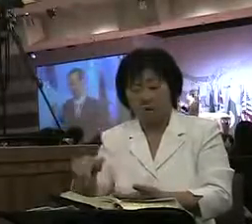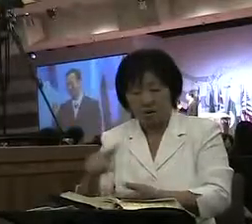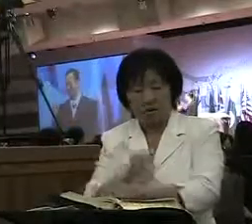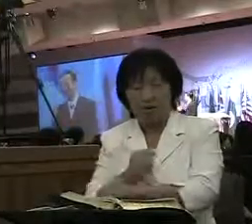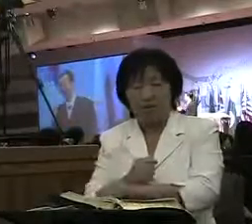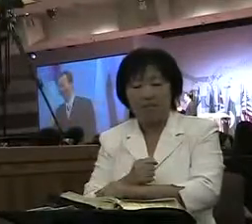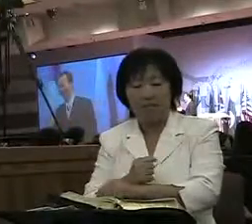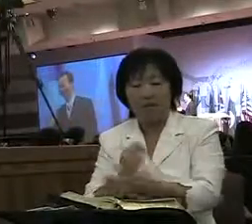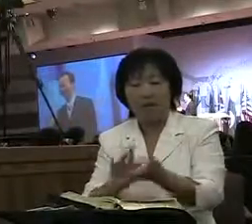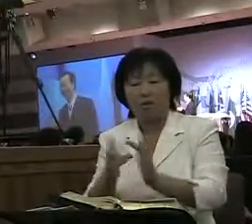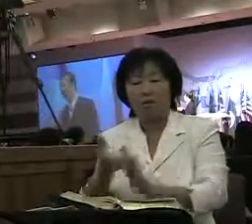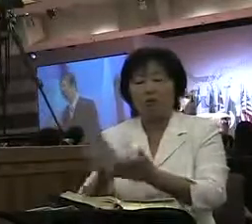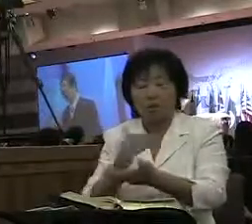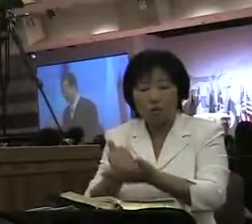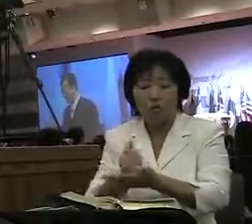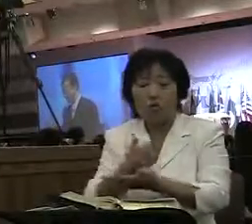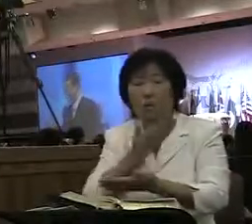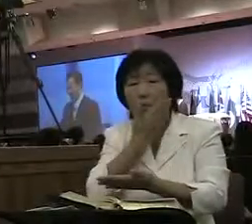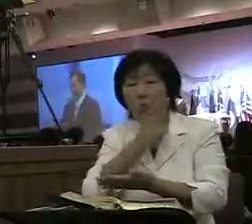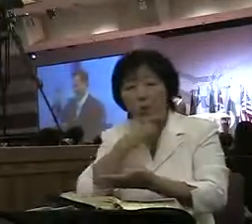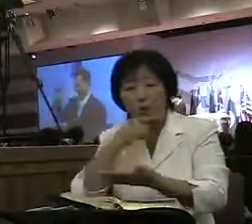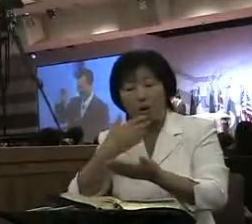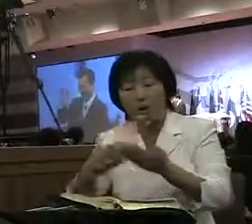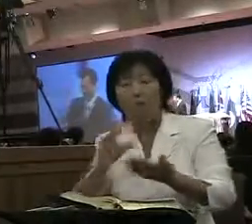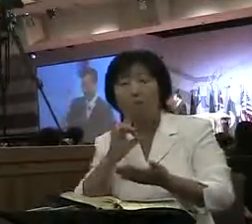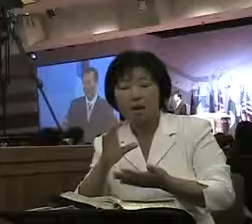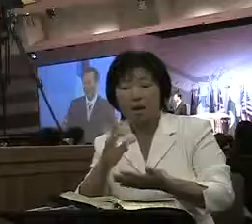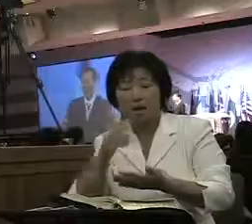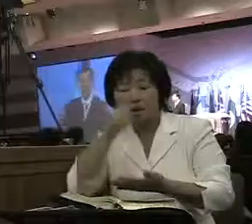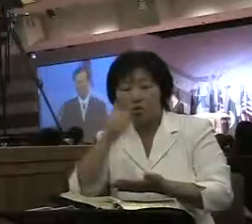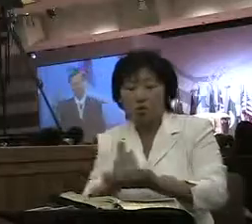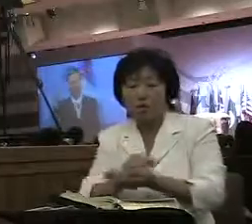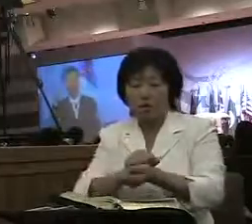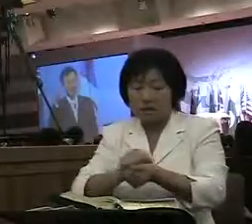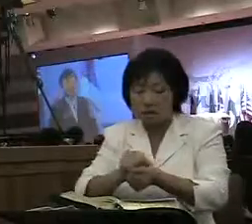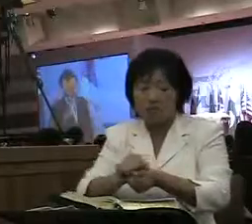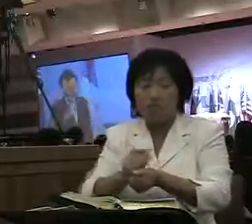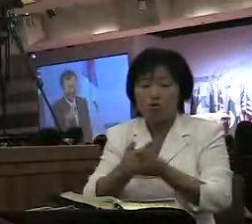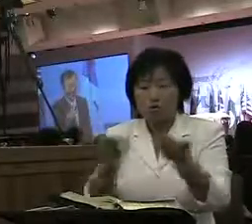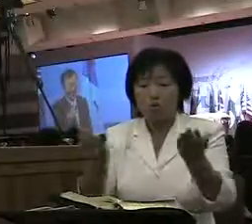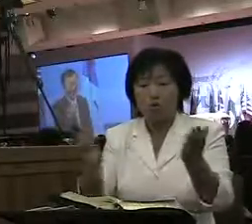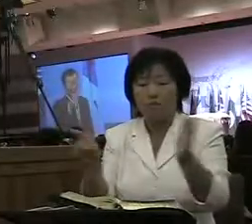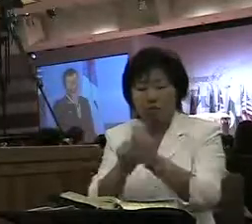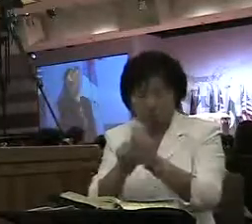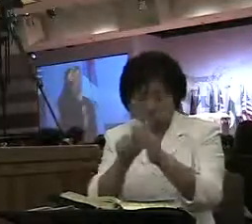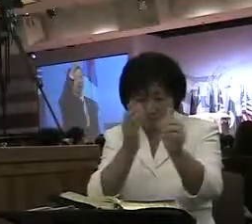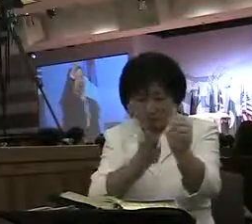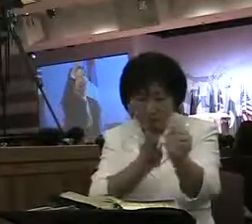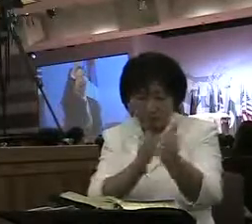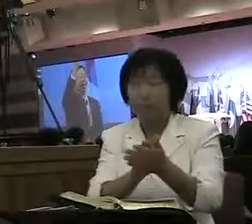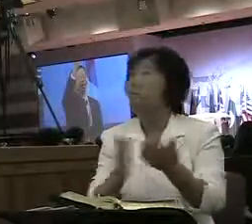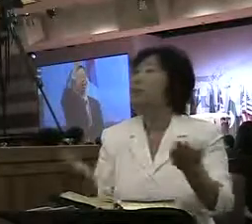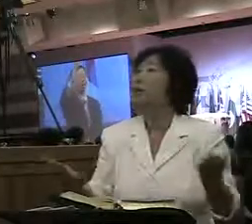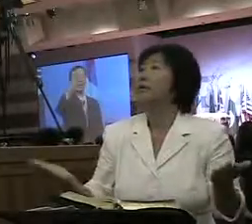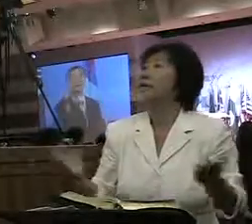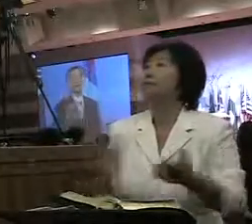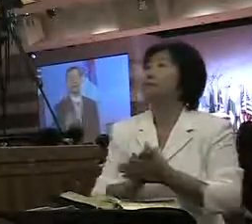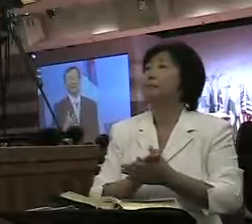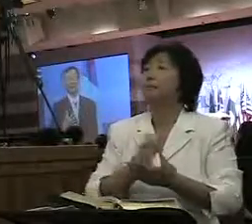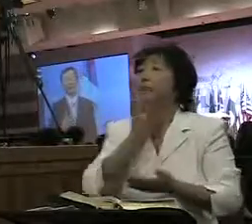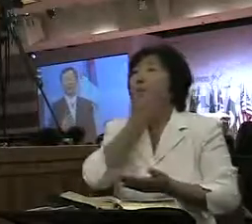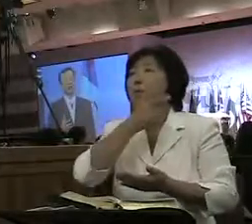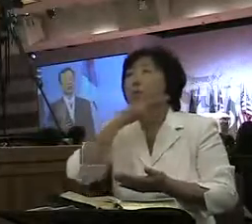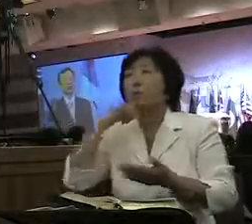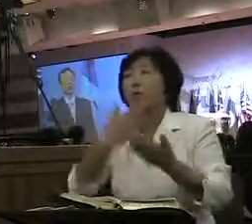예수 그리스도의 보혈만 우리의 죄를 씻어주시는 것을 믿으시기를 바랍니다. 그 보혈의 은혜가 우리에게